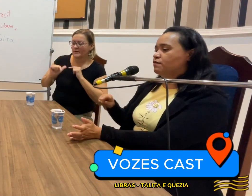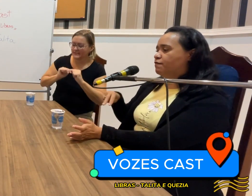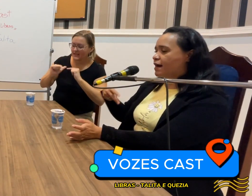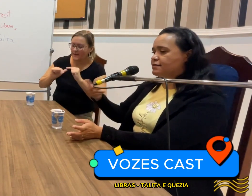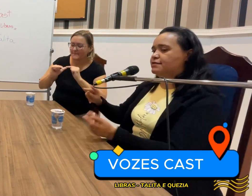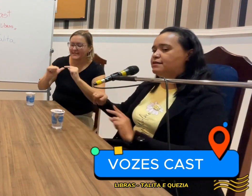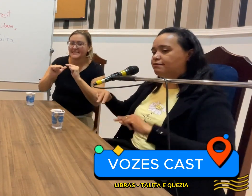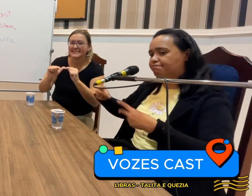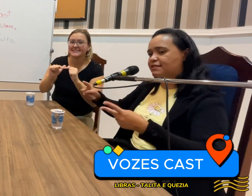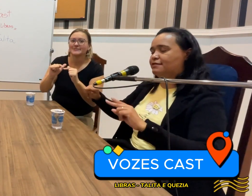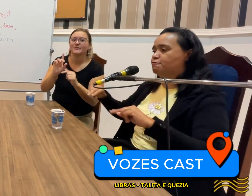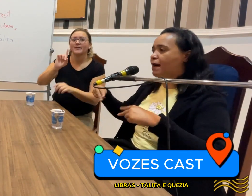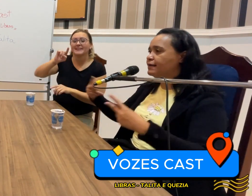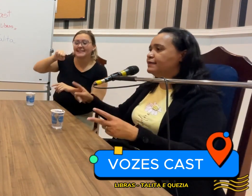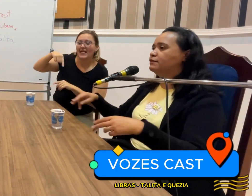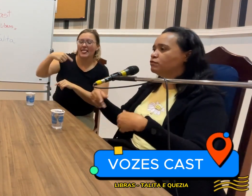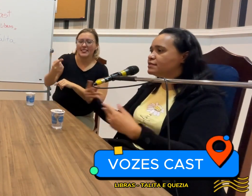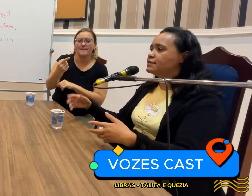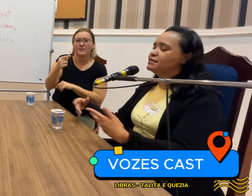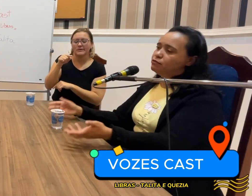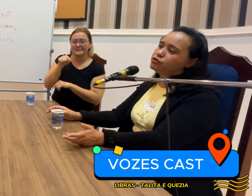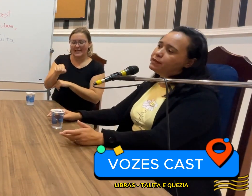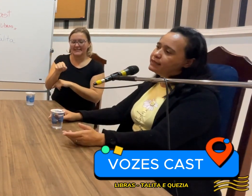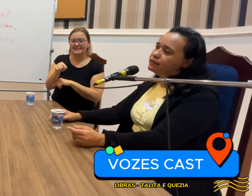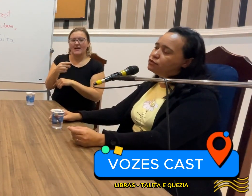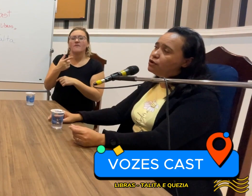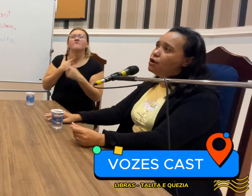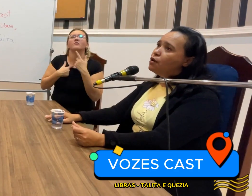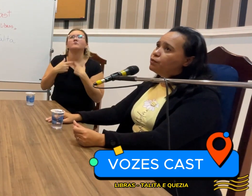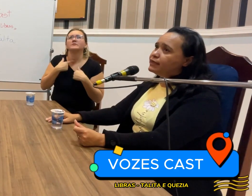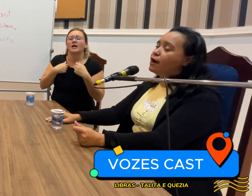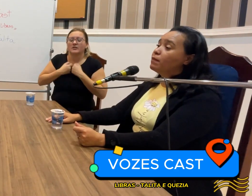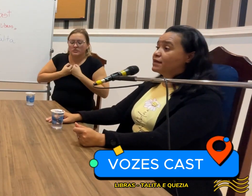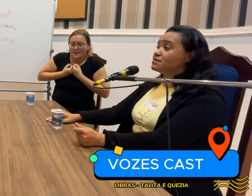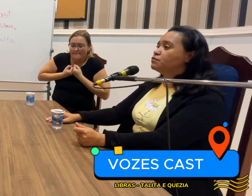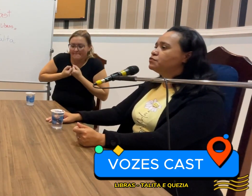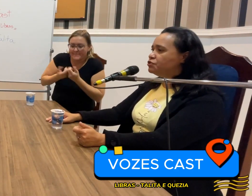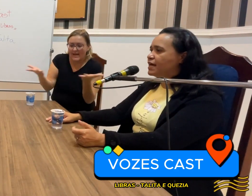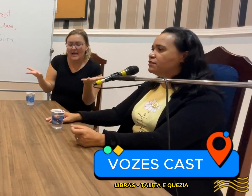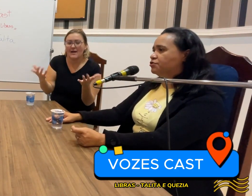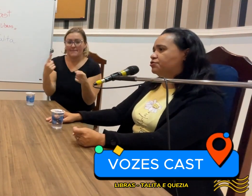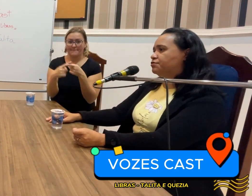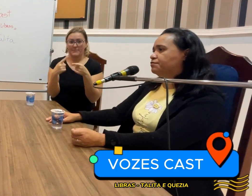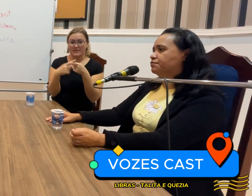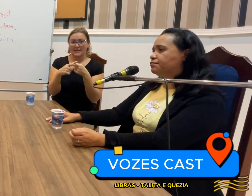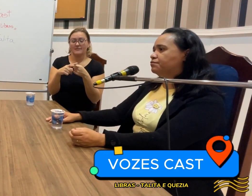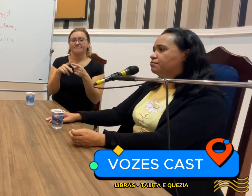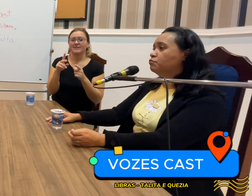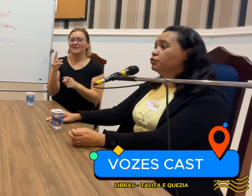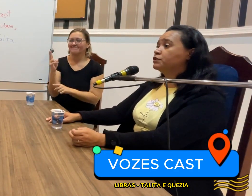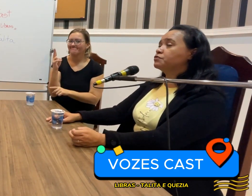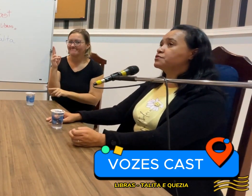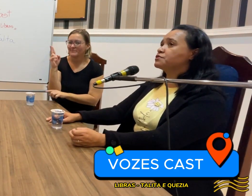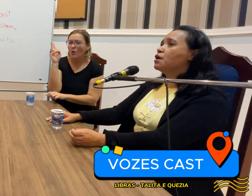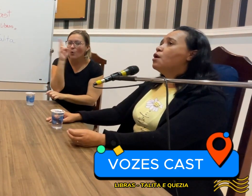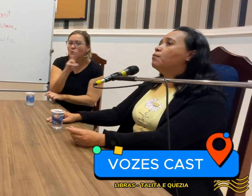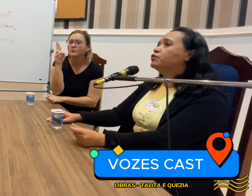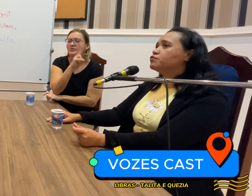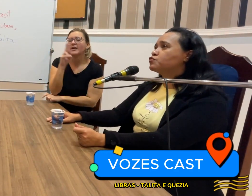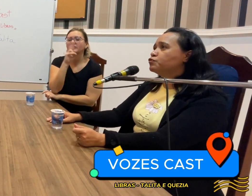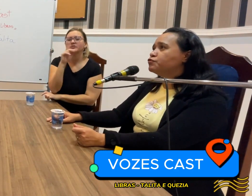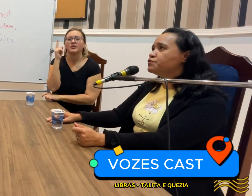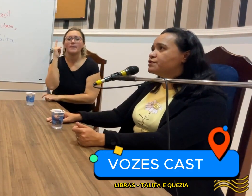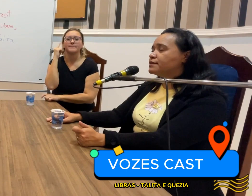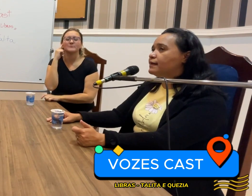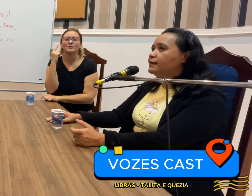que isso vá se espalhando, assim, se multiplicando. Amém. Porque é uma questão urgente. É urgente.